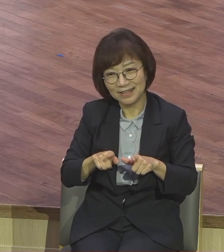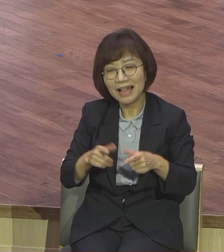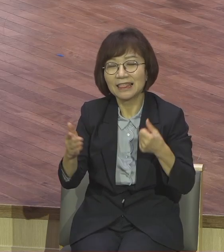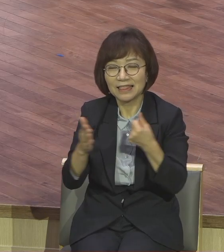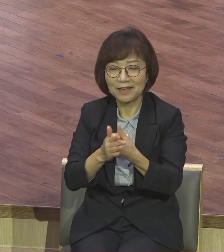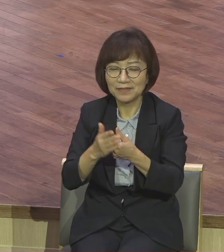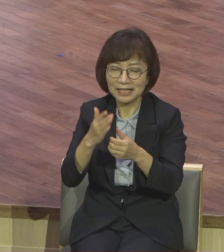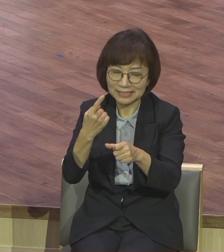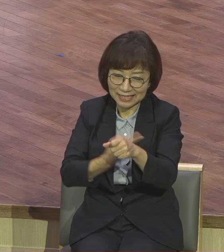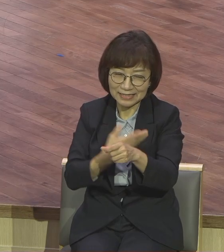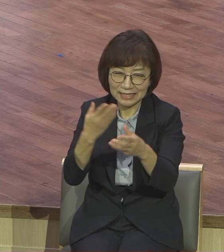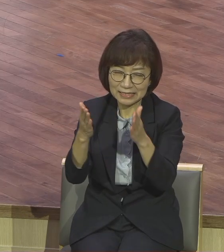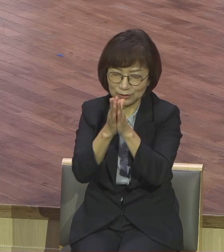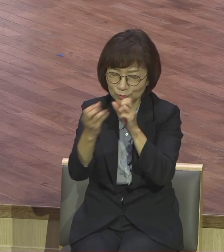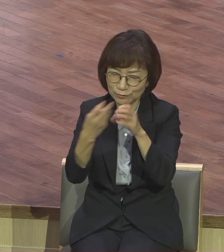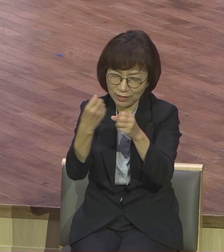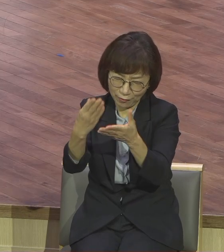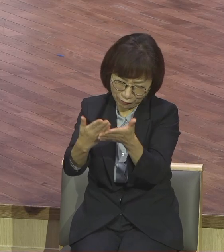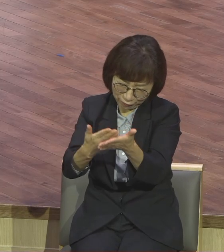그것뿐입니다. 그랬어요.